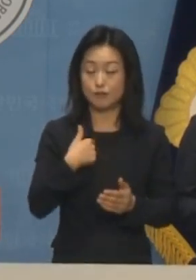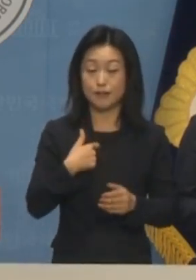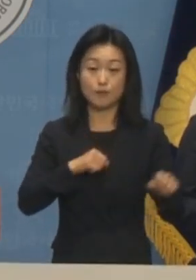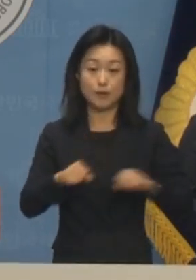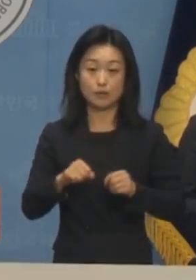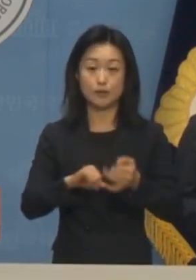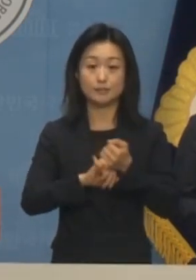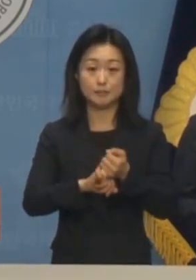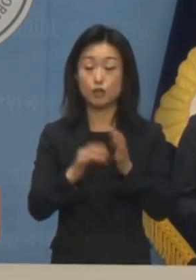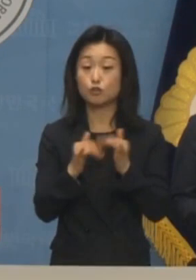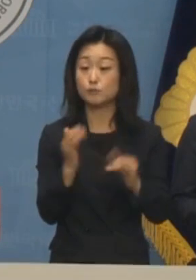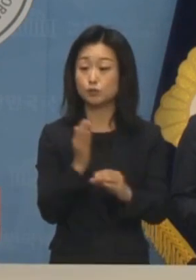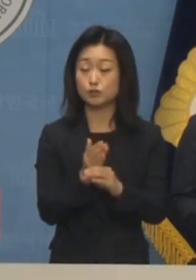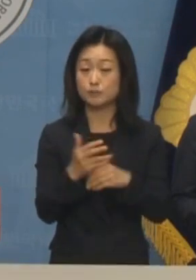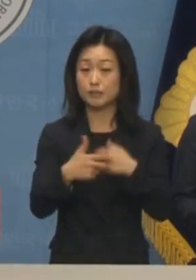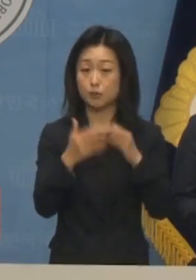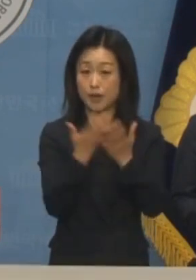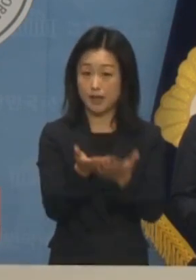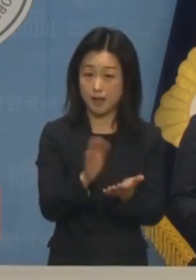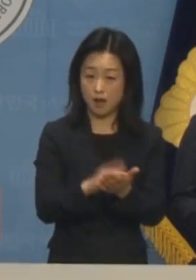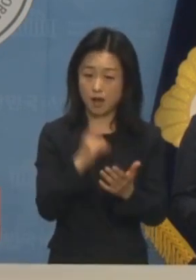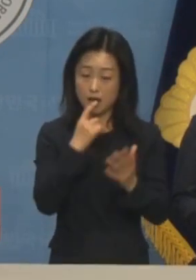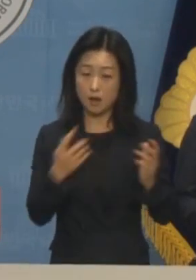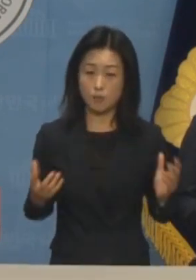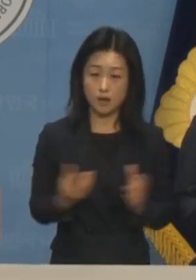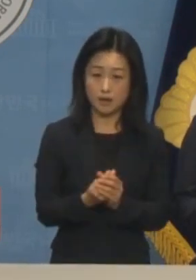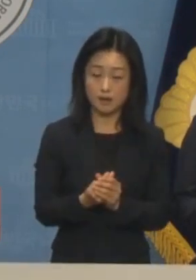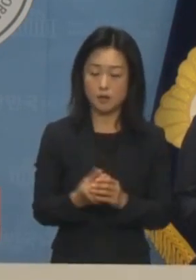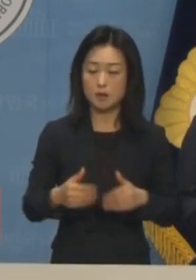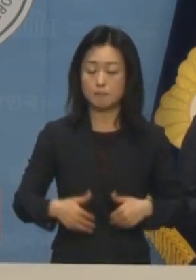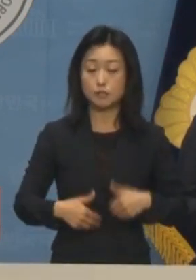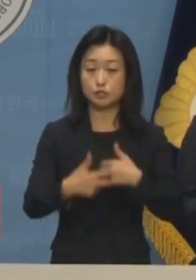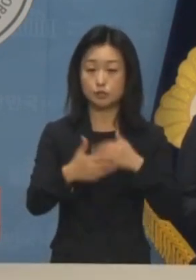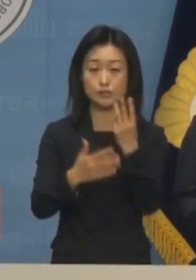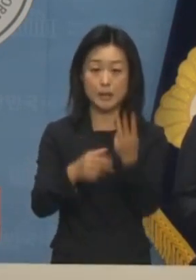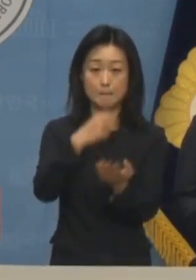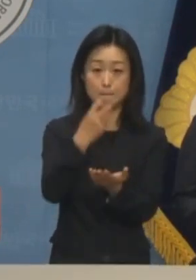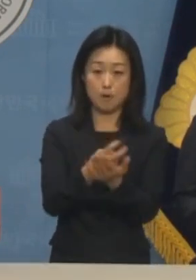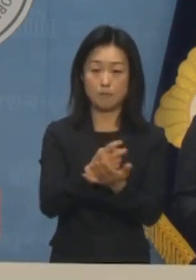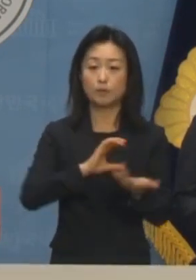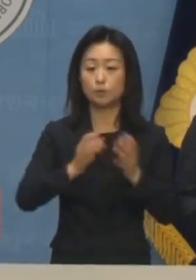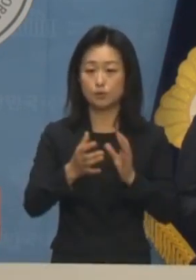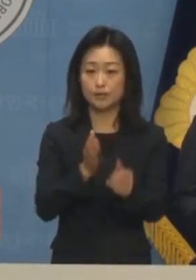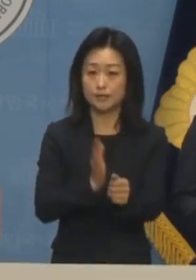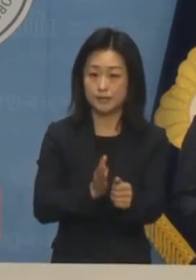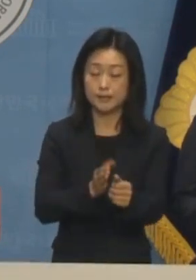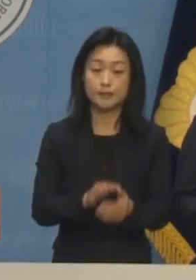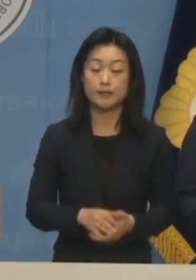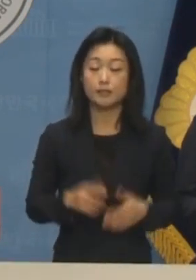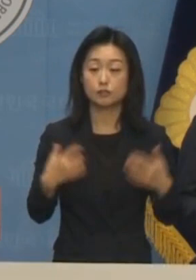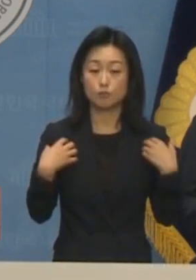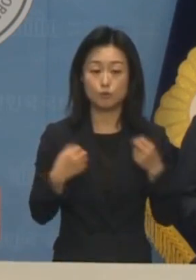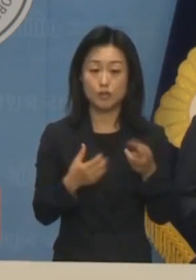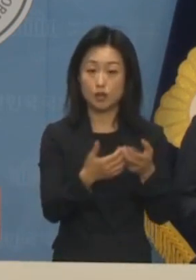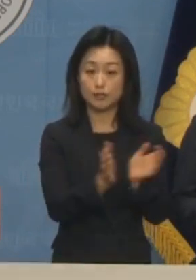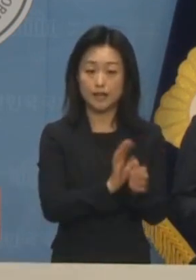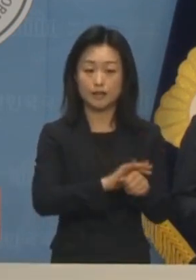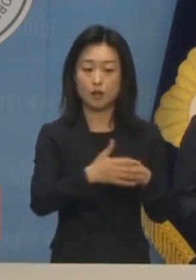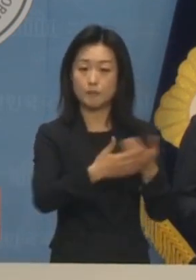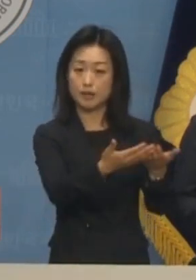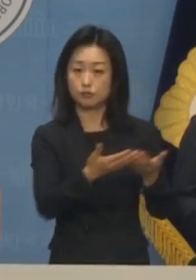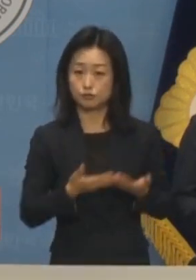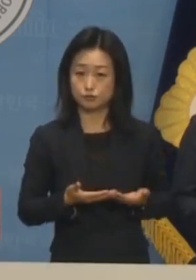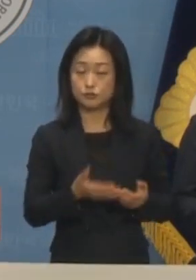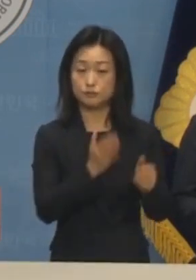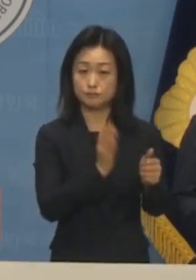국민중심 의료개혁의 완수와 필수의료 강화 3법의 조속한 논의를 통해 정부 여당의 초당적